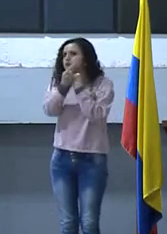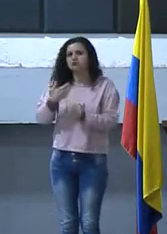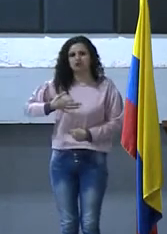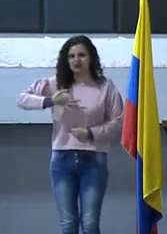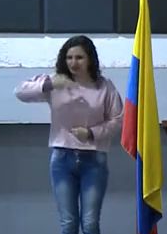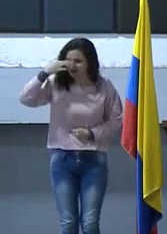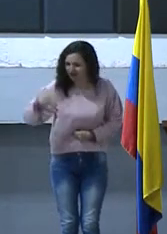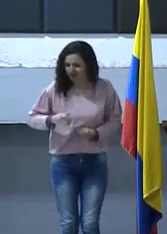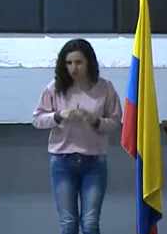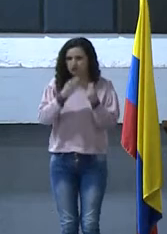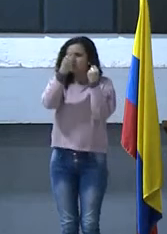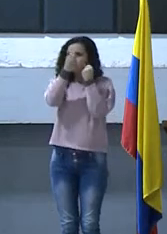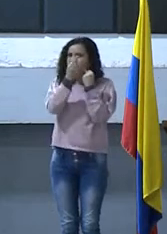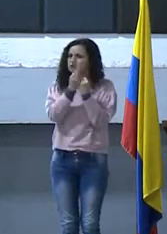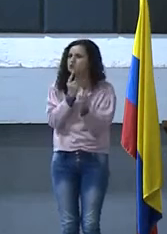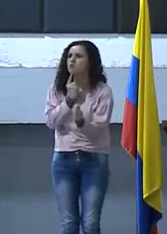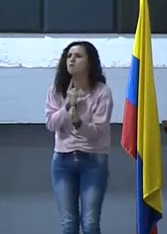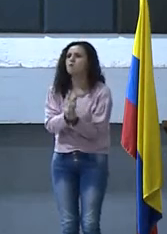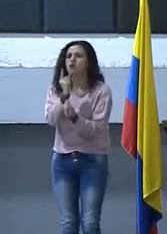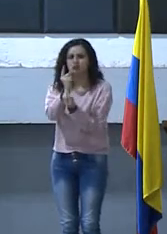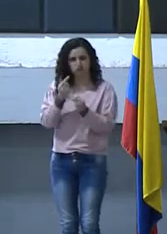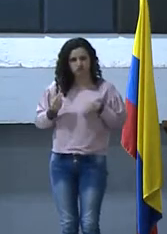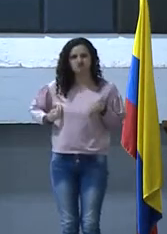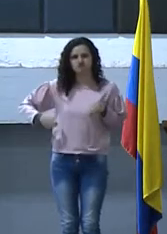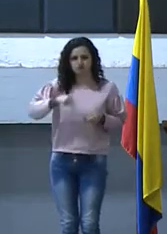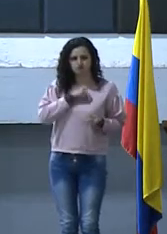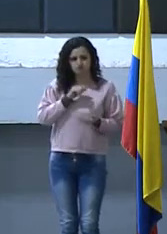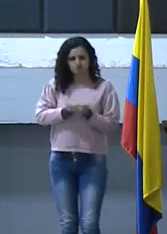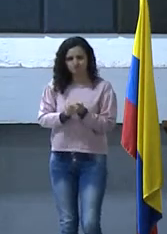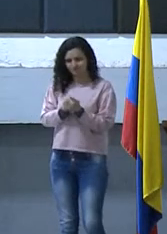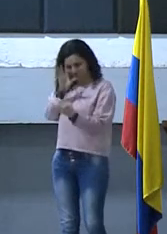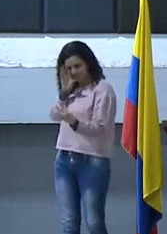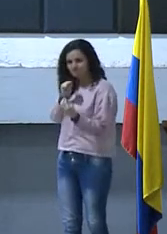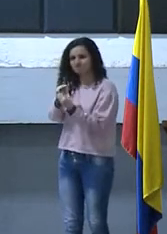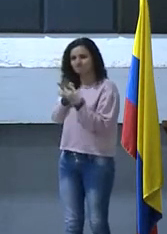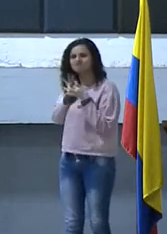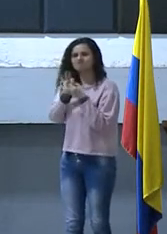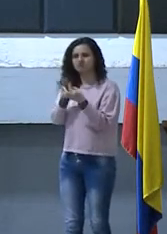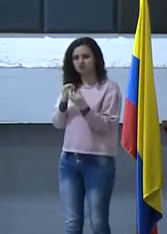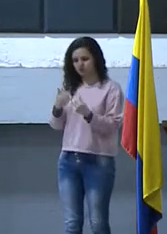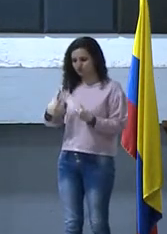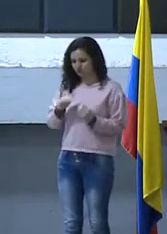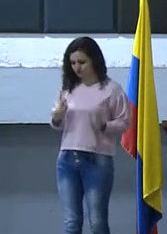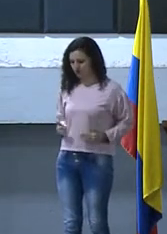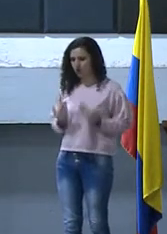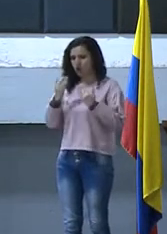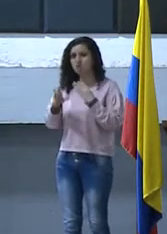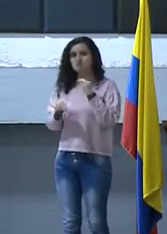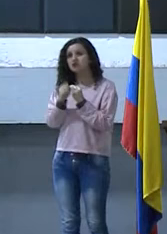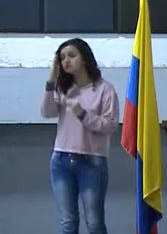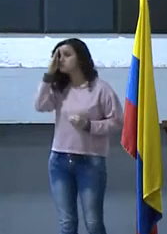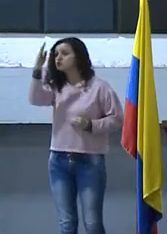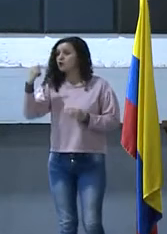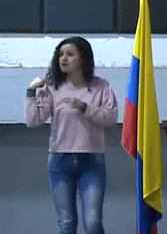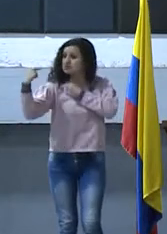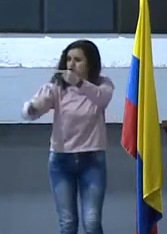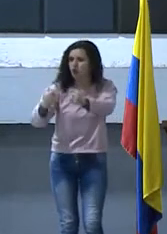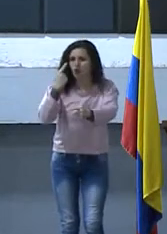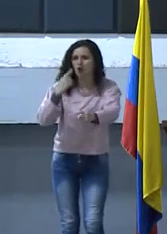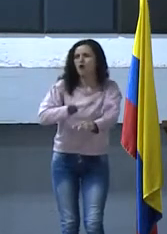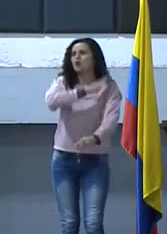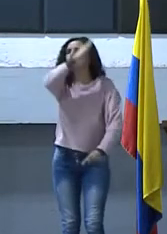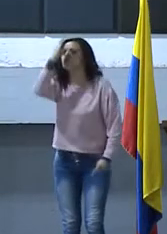políticos le apostemos por nosotros y las nuevas generaciones por un nunca más